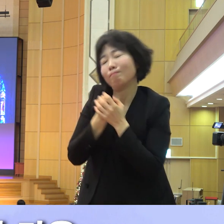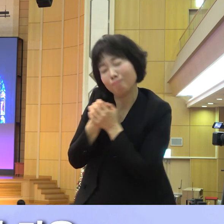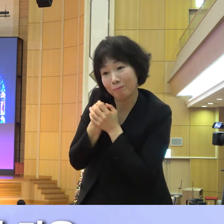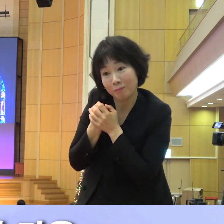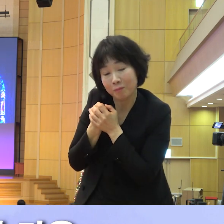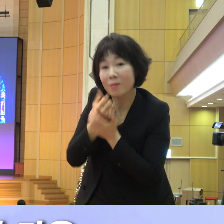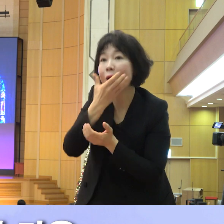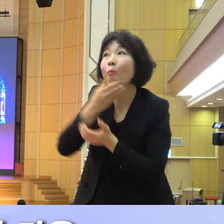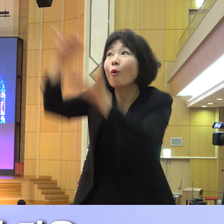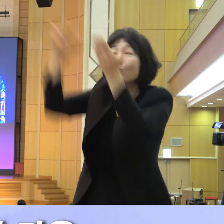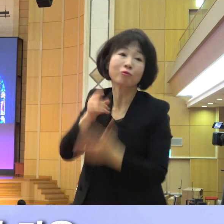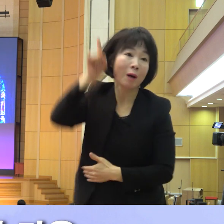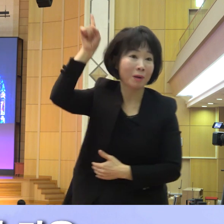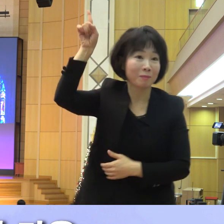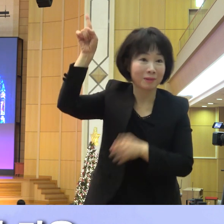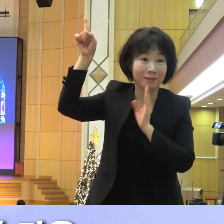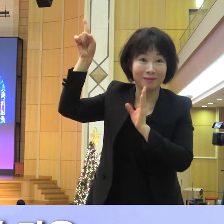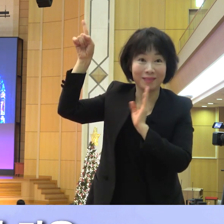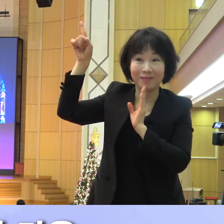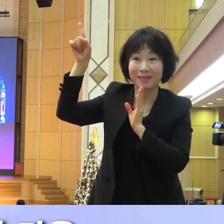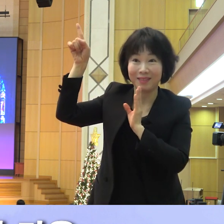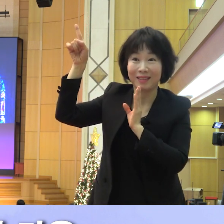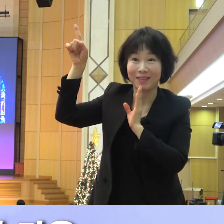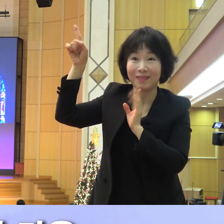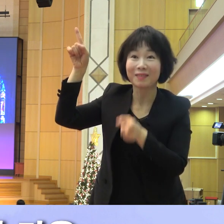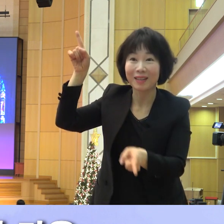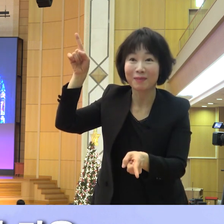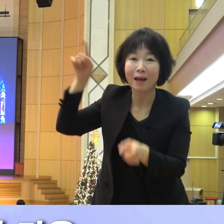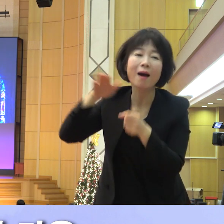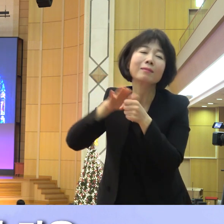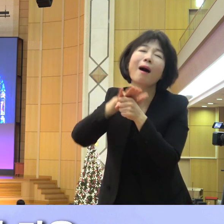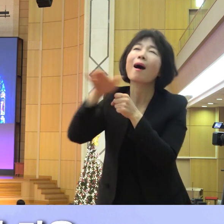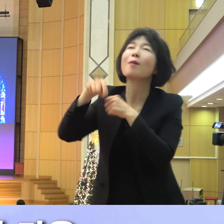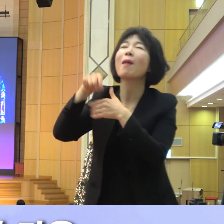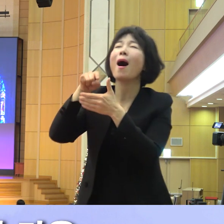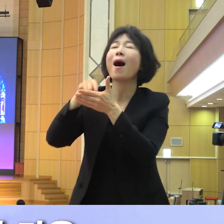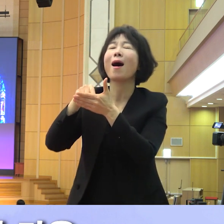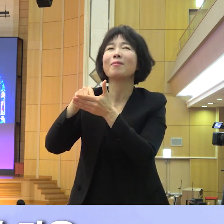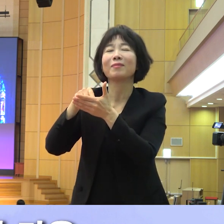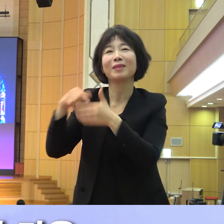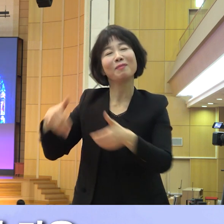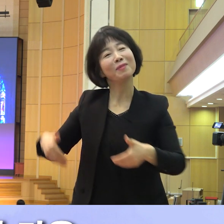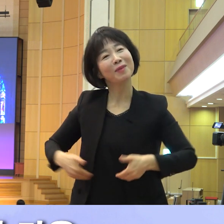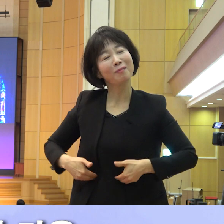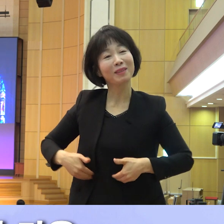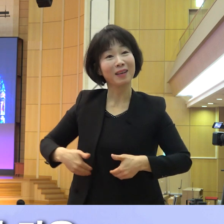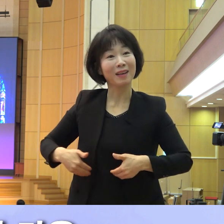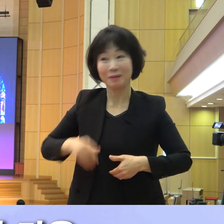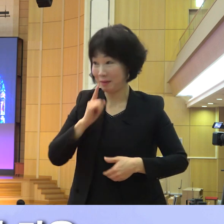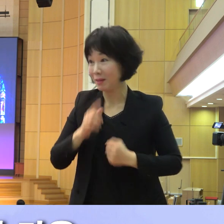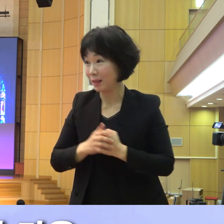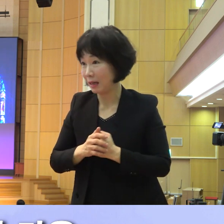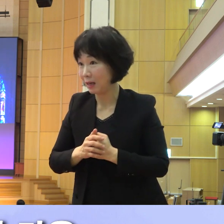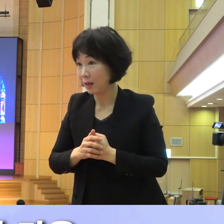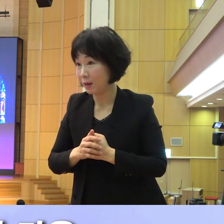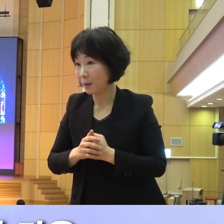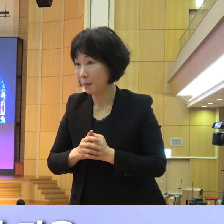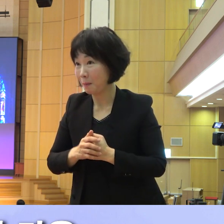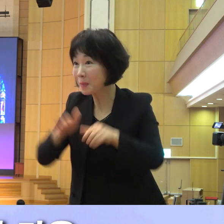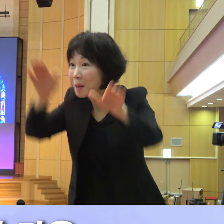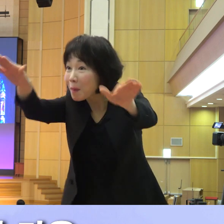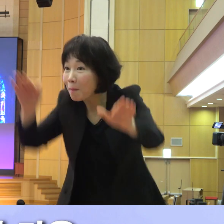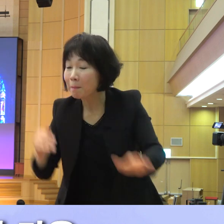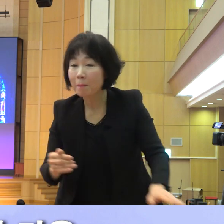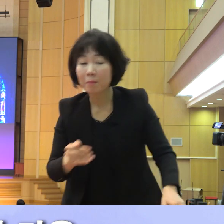22장 1절로부터 17절 사이에 나와 있는 말씀인데 한마디로 말하면